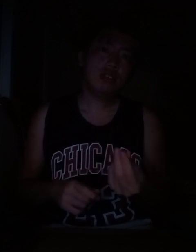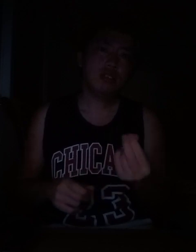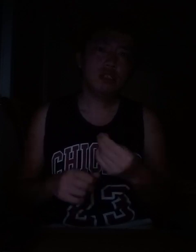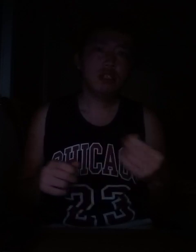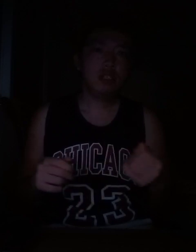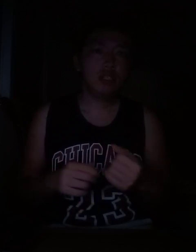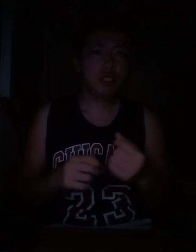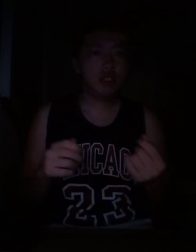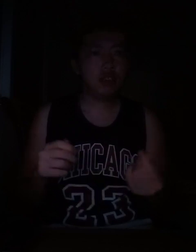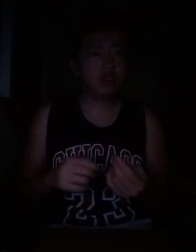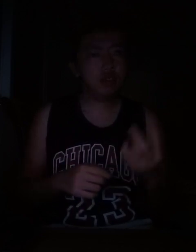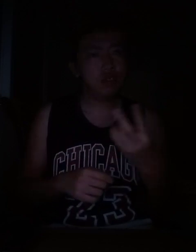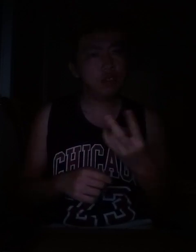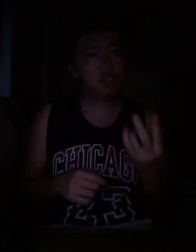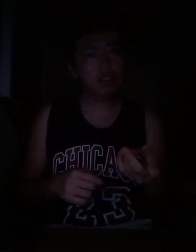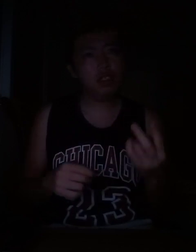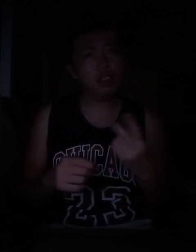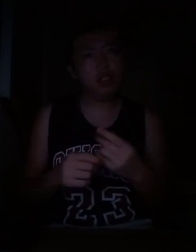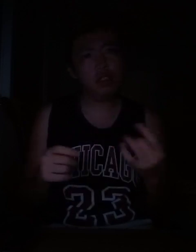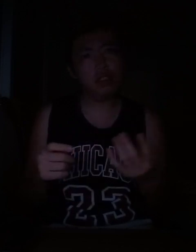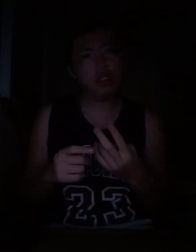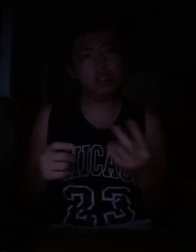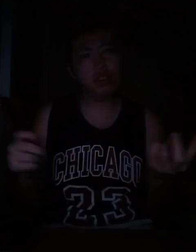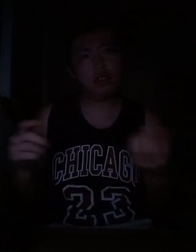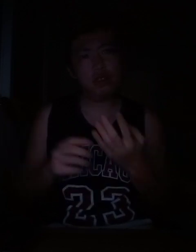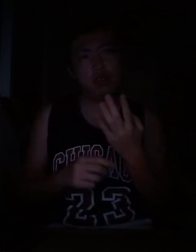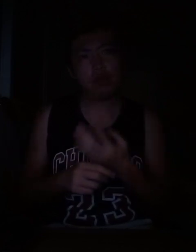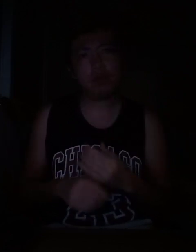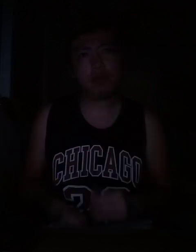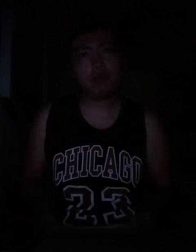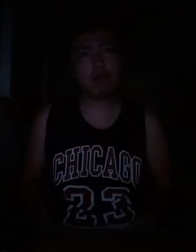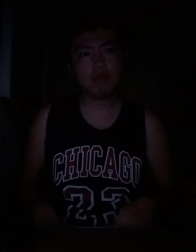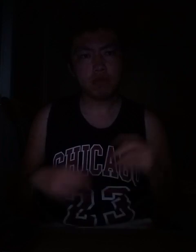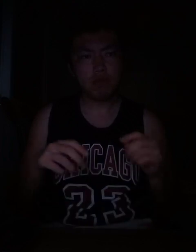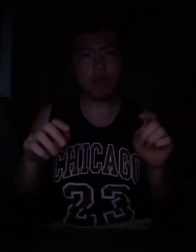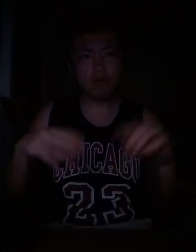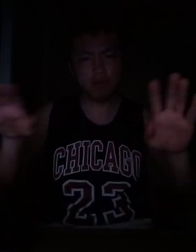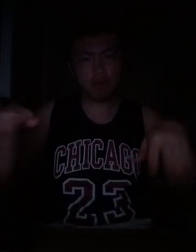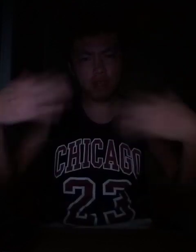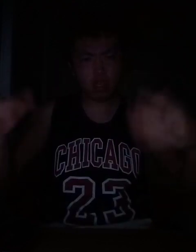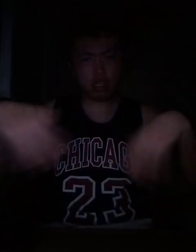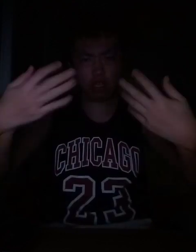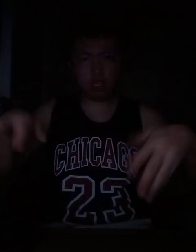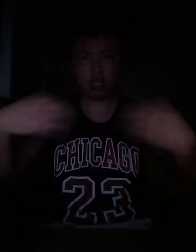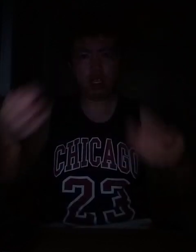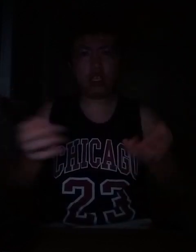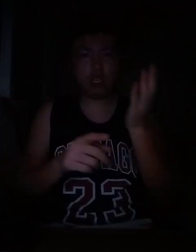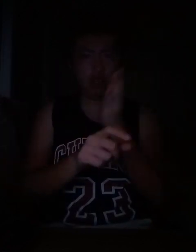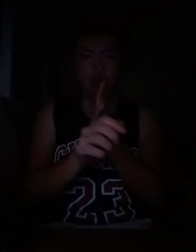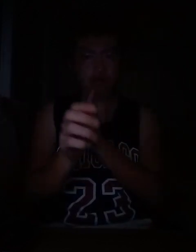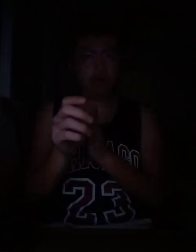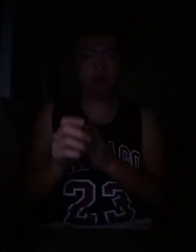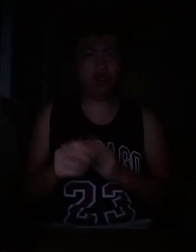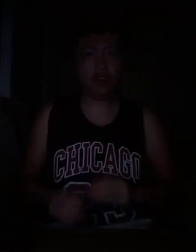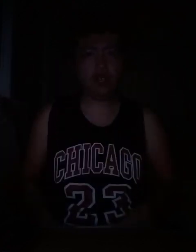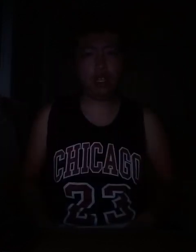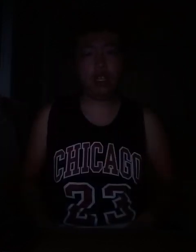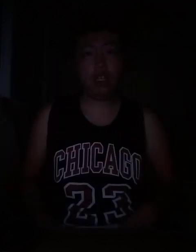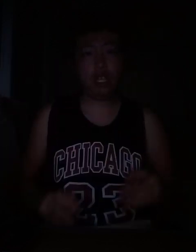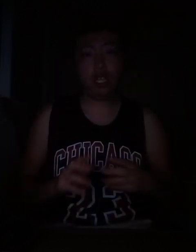서울도 수도권에도 최고 200mm에 달하겠습니다. 비도 비지만 강풍도 조심하셔야겠습니다. 특히 영남 해안과